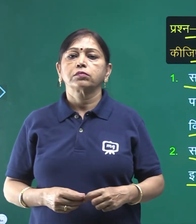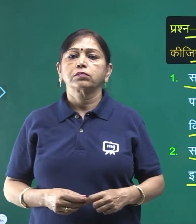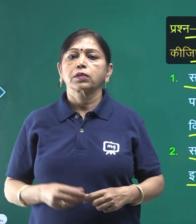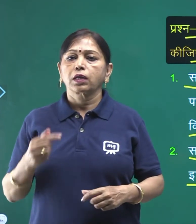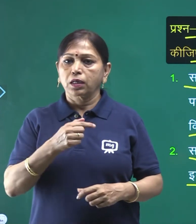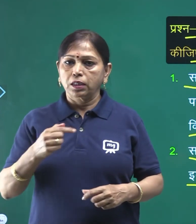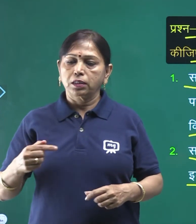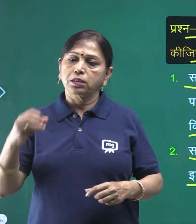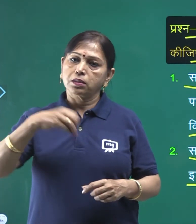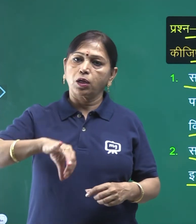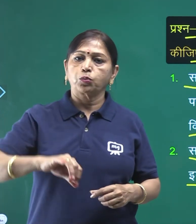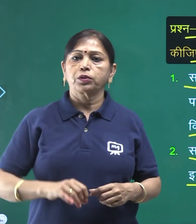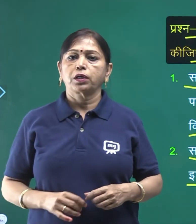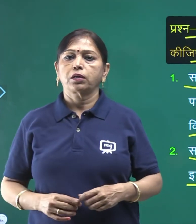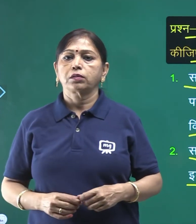रिक्त स्थान होती है